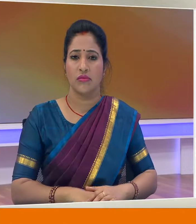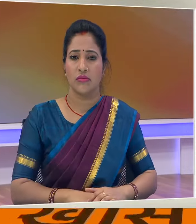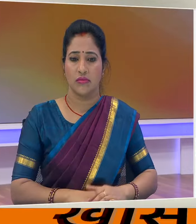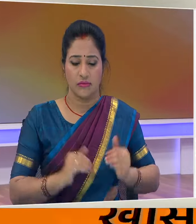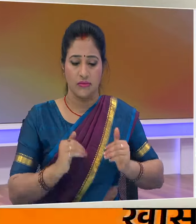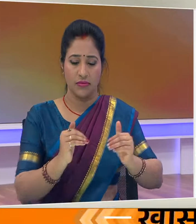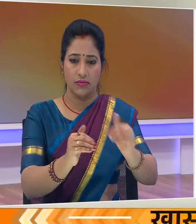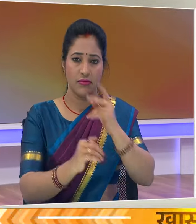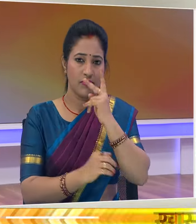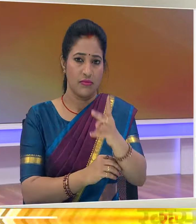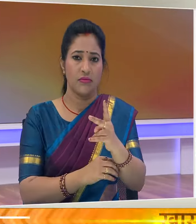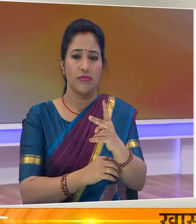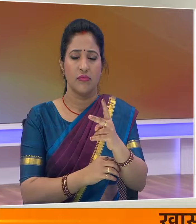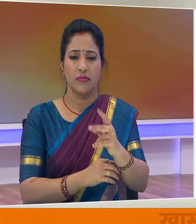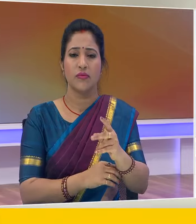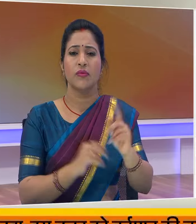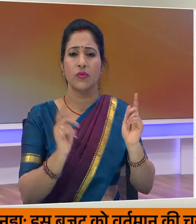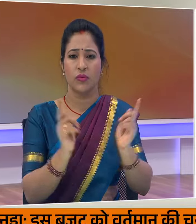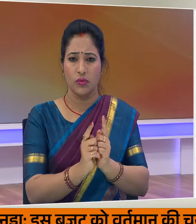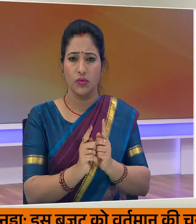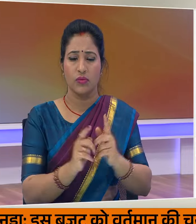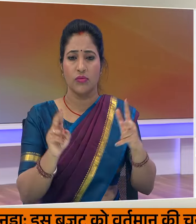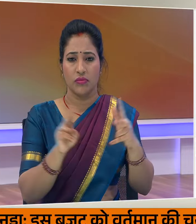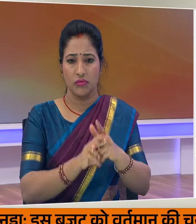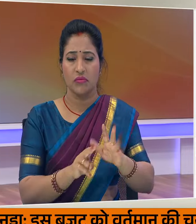आगे बढ़ने से पहले एक और छोटा सा ब्रेक।